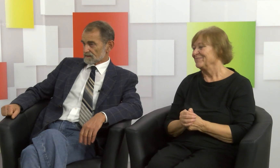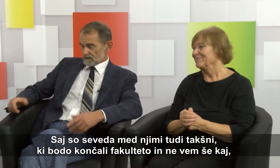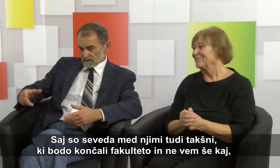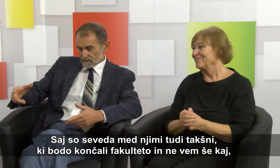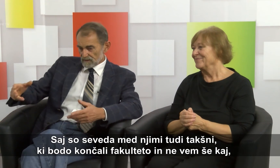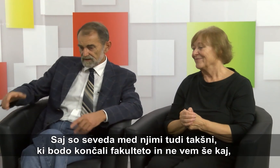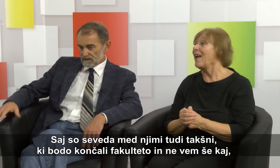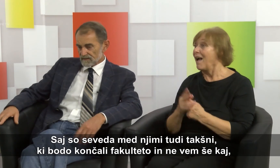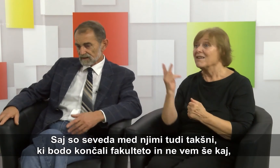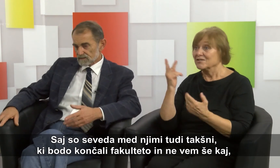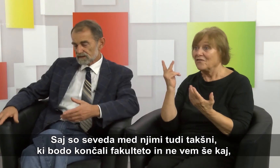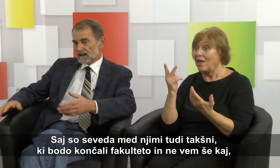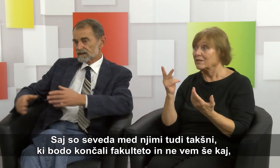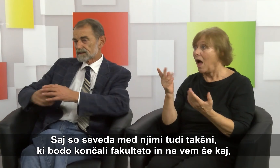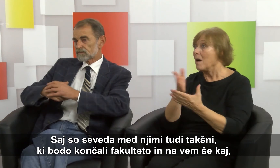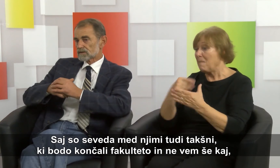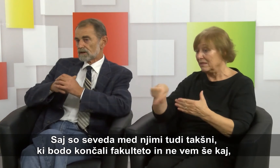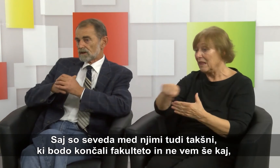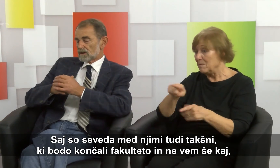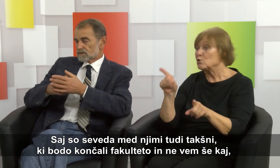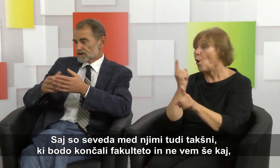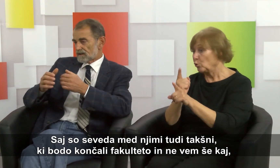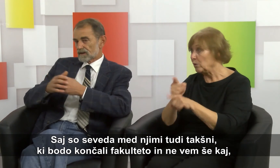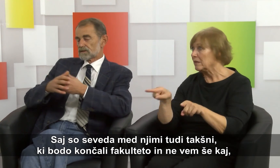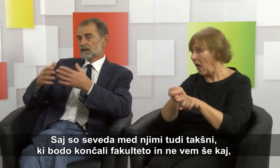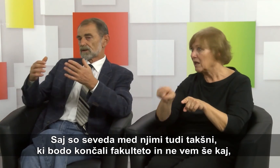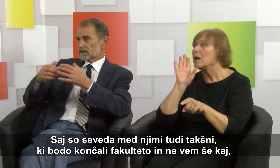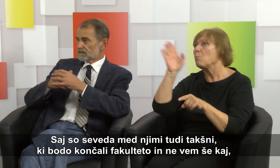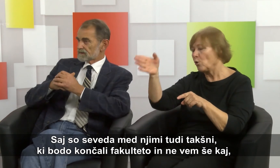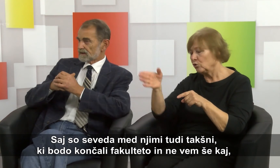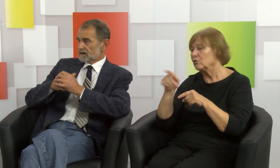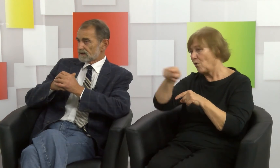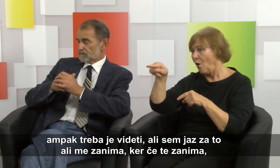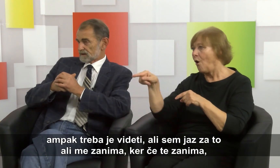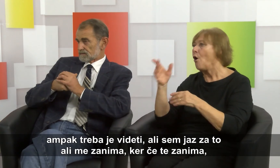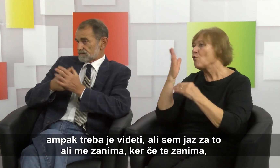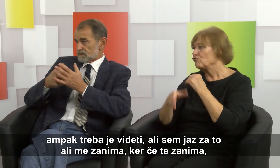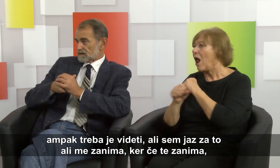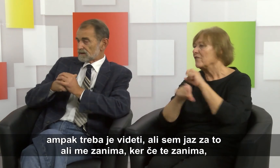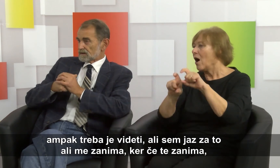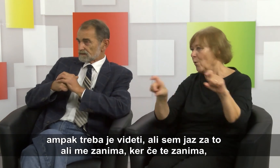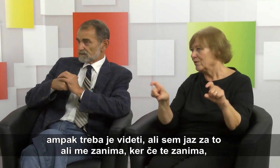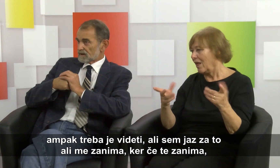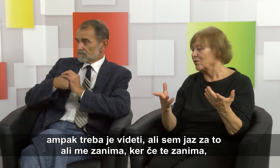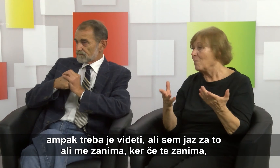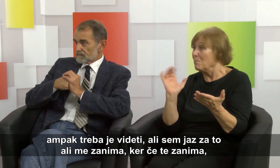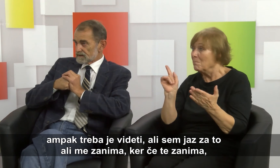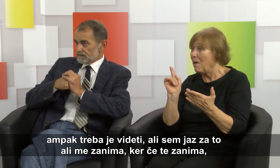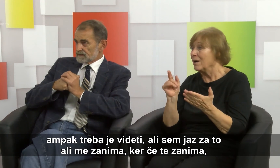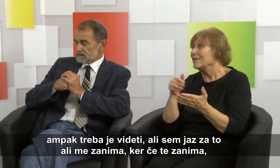Sej so med njimi seveda tudi taki, ki bodo končali fakulteto, pa ne vem kaj, ne. Ampak treba je videti, ne,